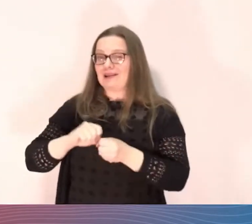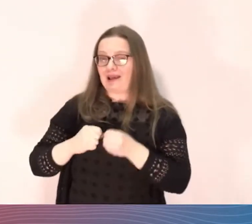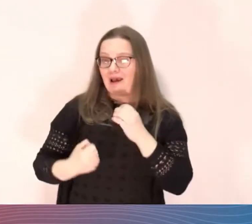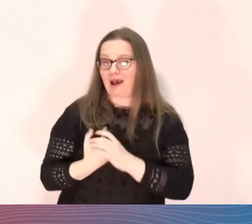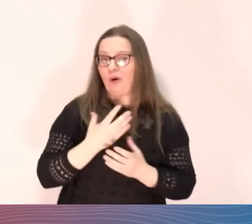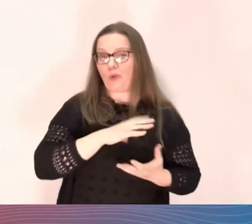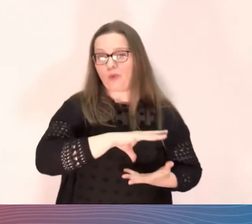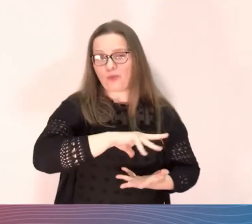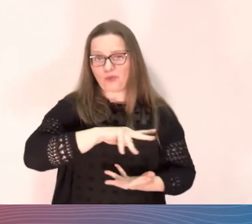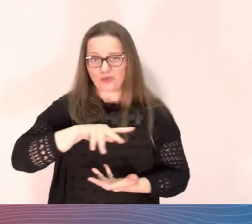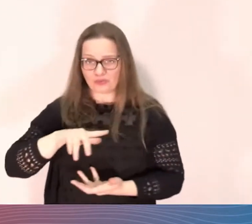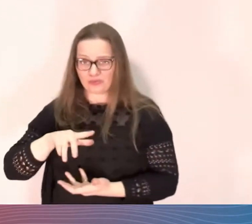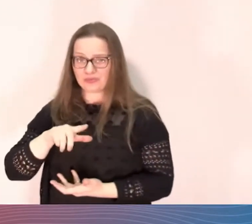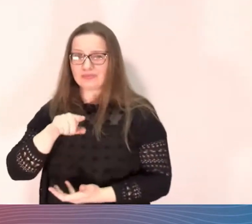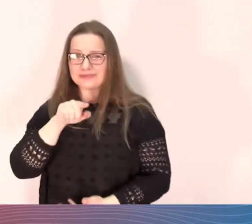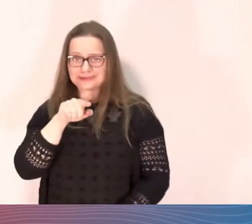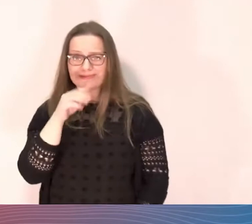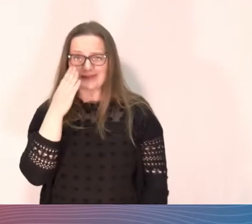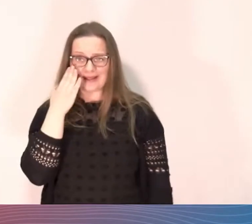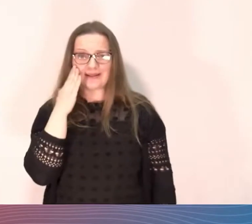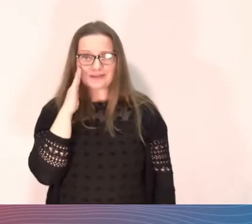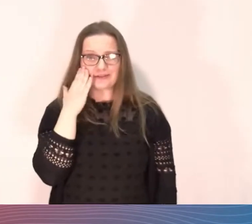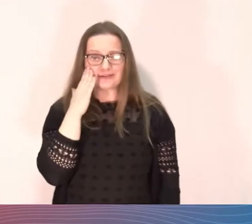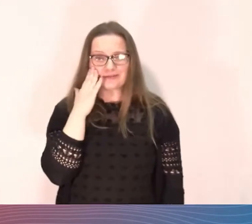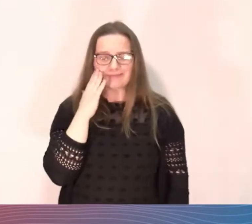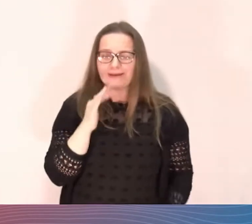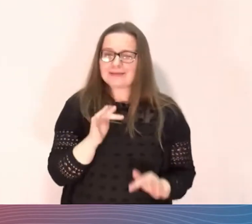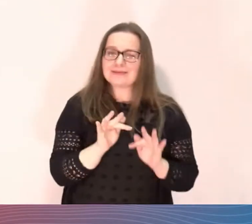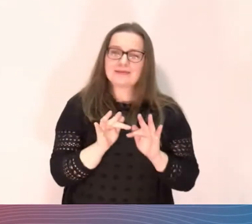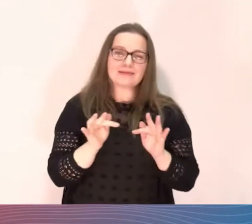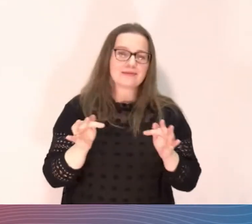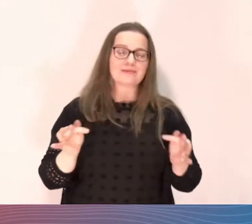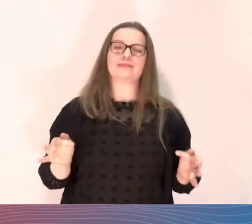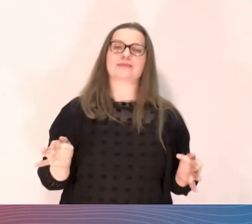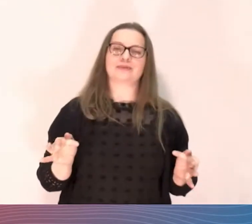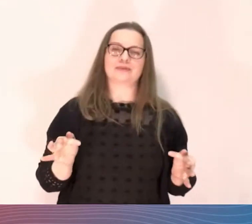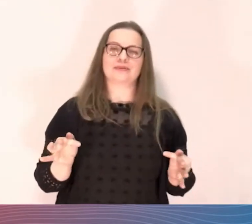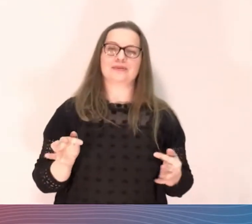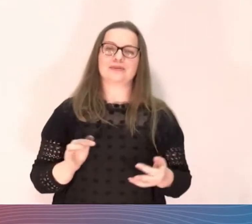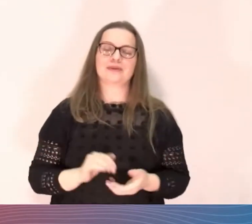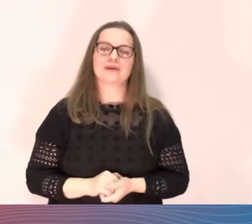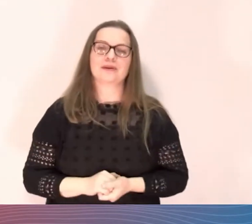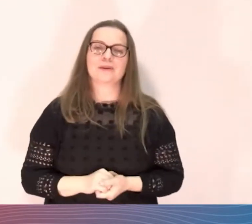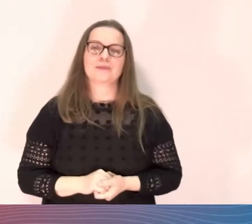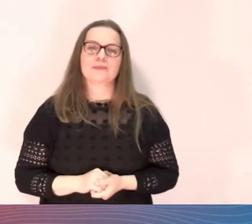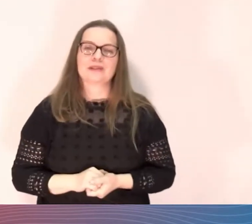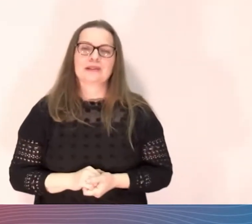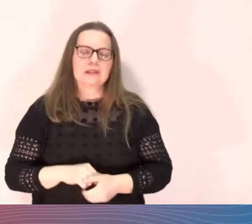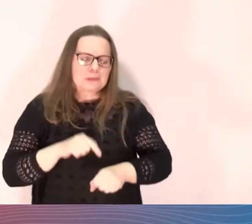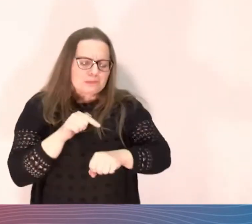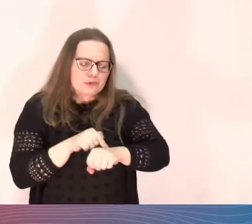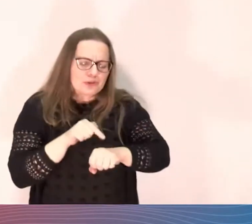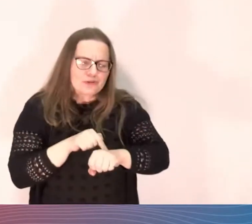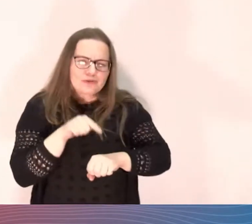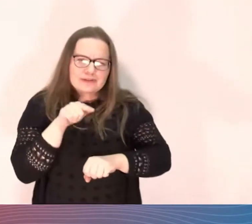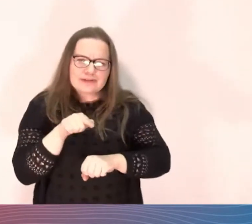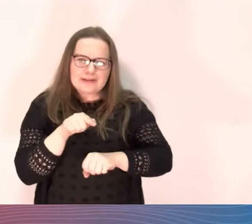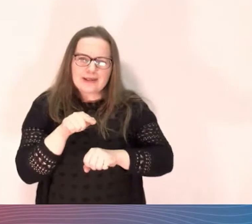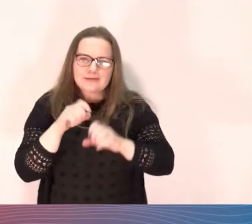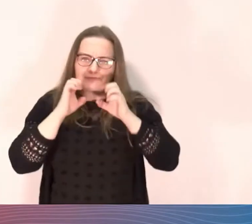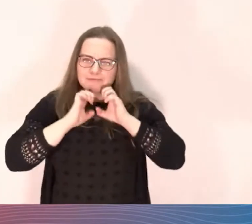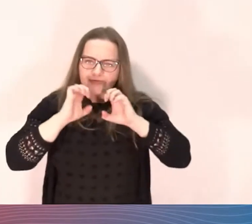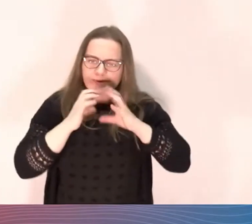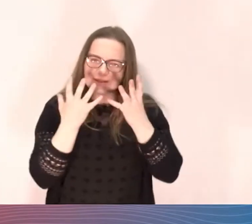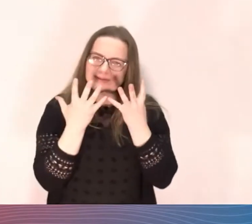Vocês estão me entendendo? É tão simples. Em um momento você creu. Só que,